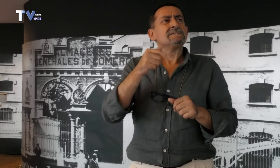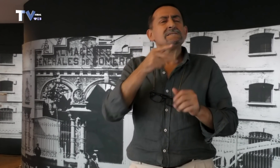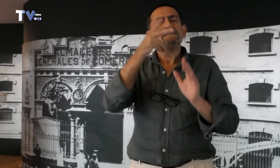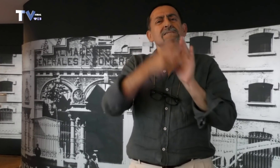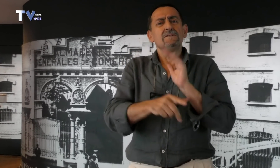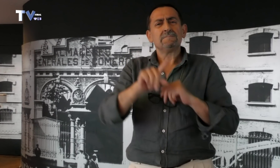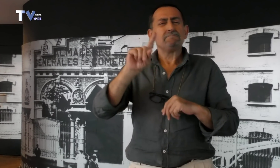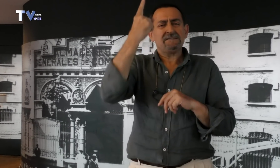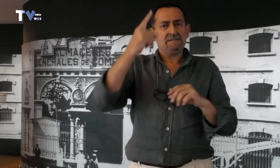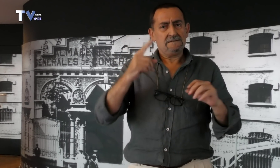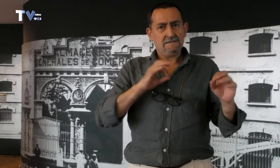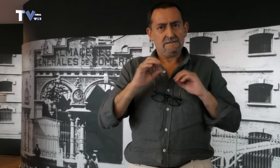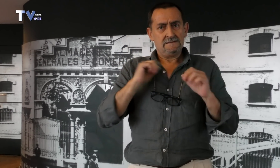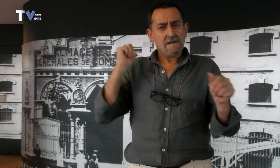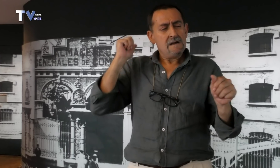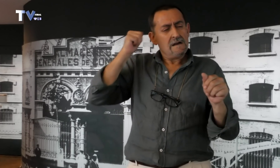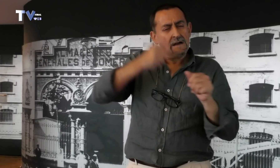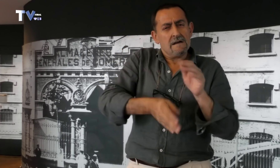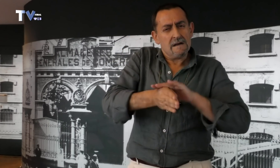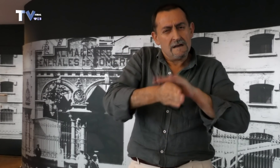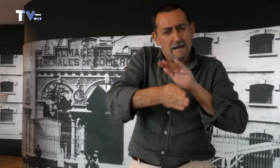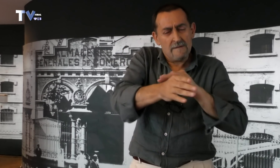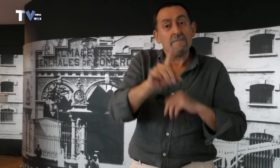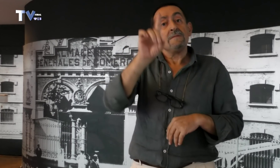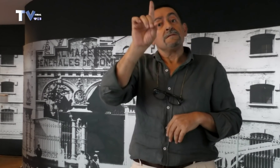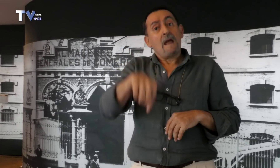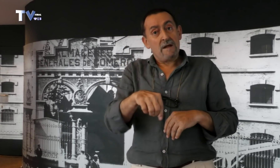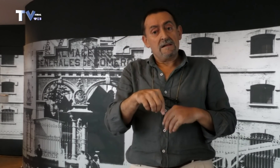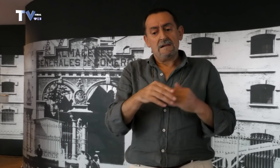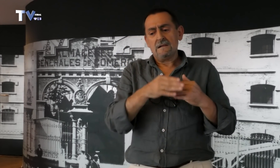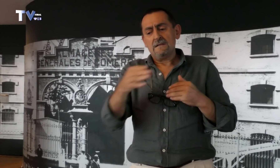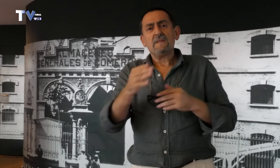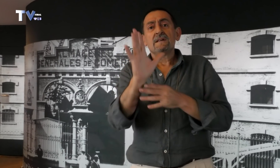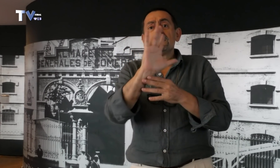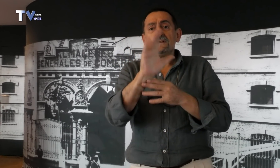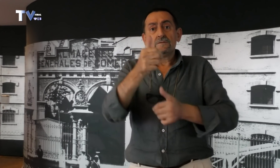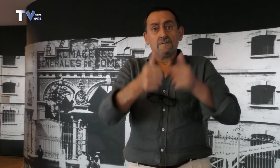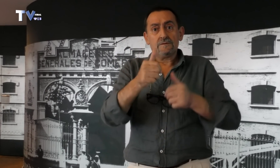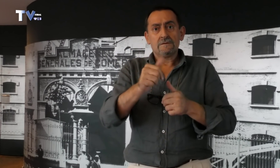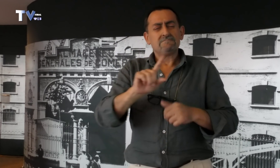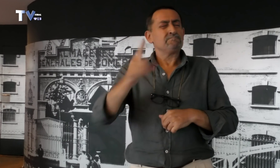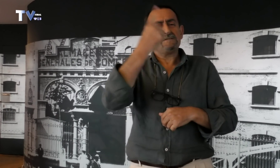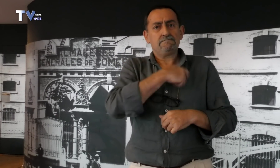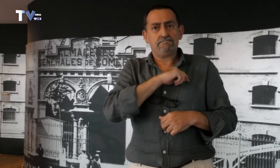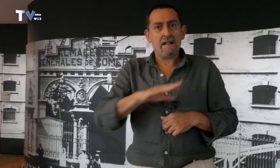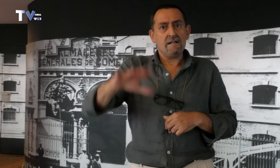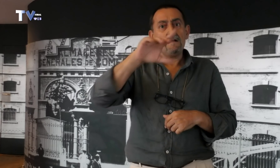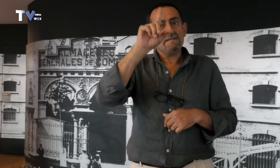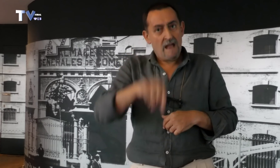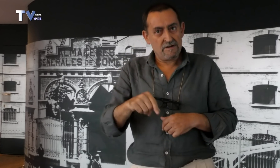tota aquesta història, perquè realment ha sigut el primer cop que es feia alguna cosa de teatre i fins ara ha continuat. Igual que era